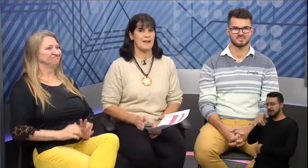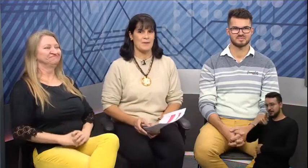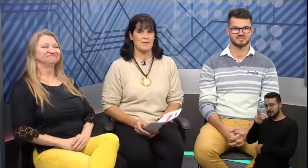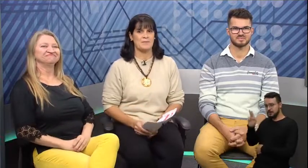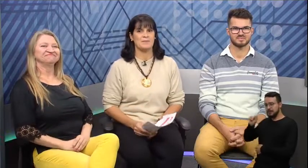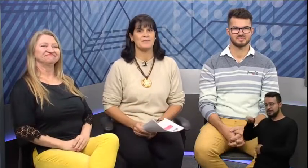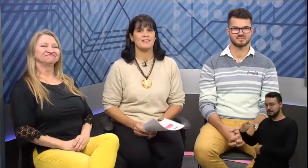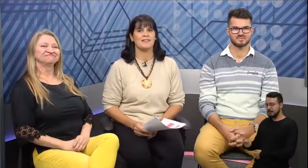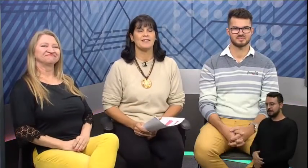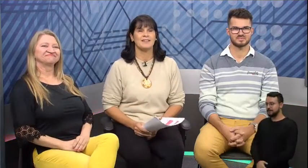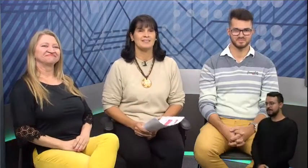sinal.